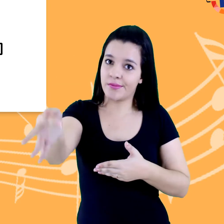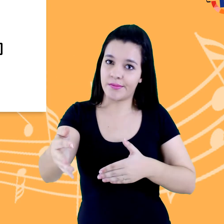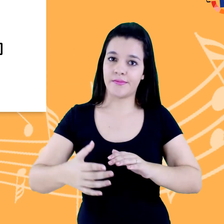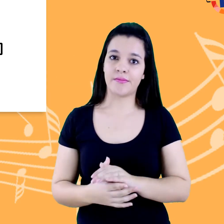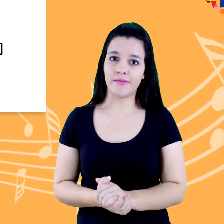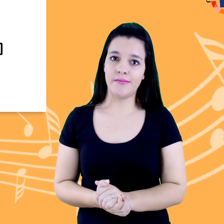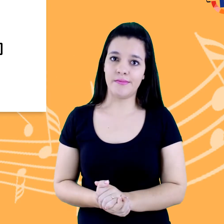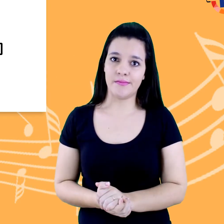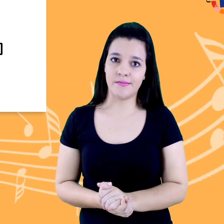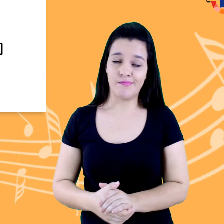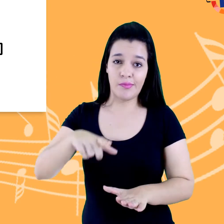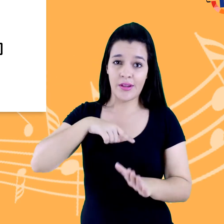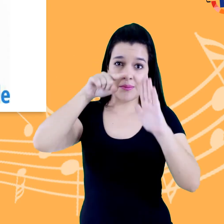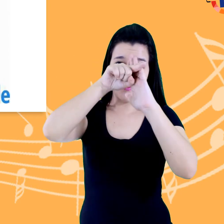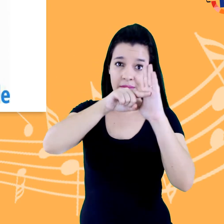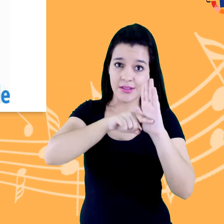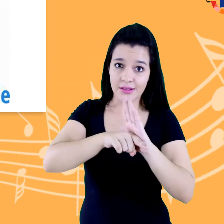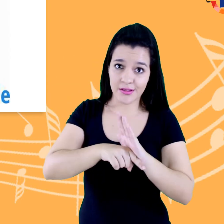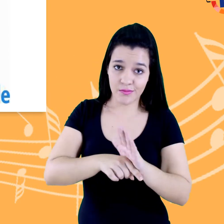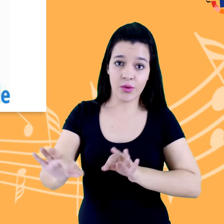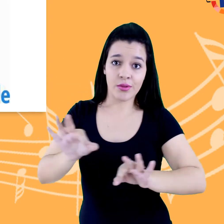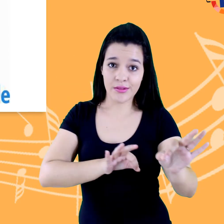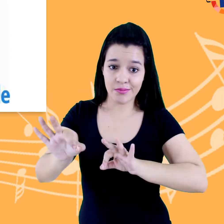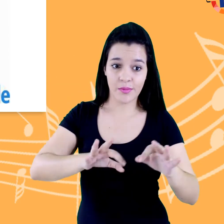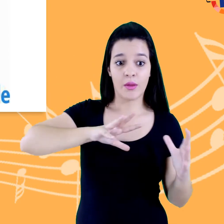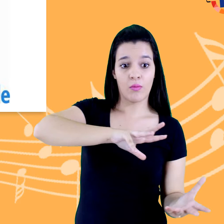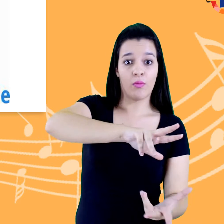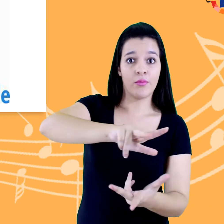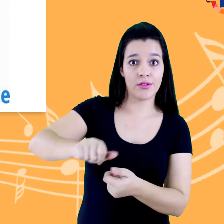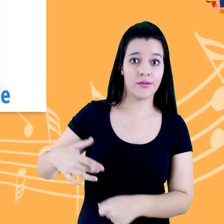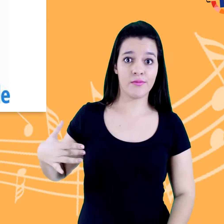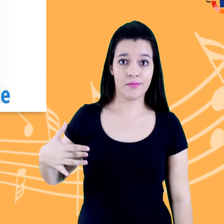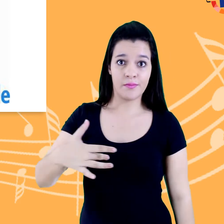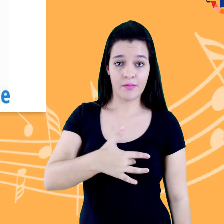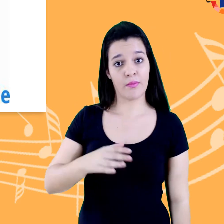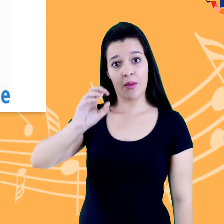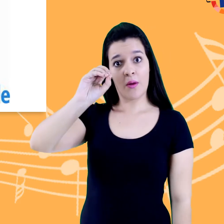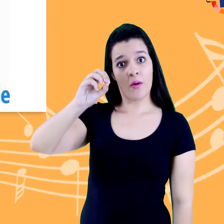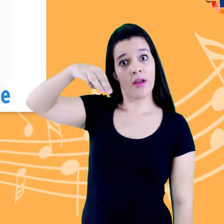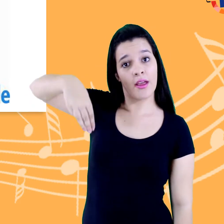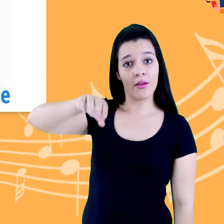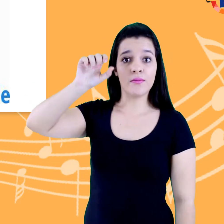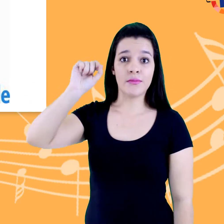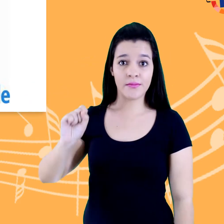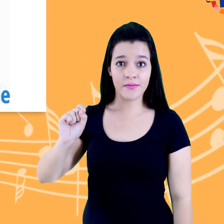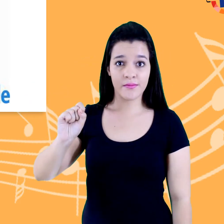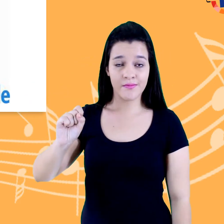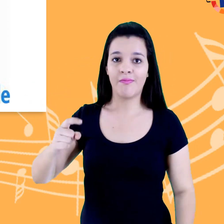De acordo com os dados da Organização Mundial da Saúde, OMS, o ruído